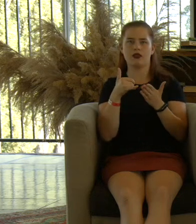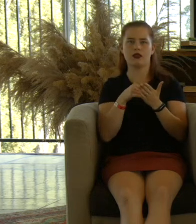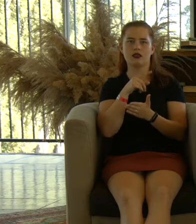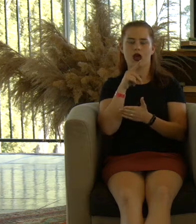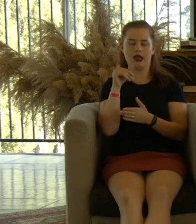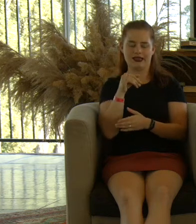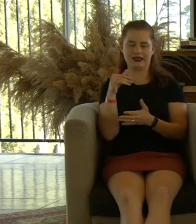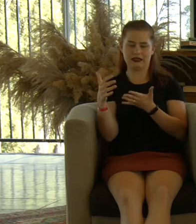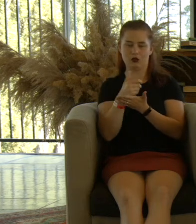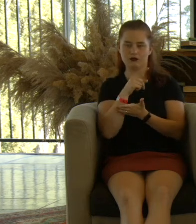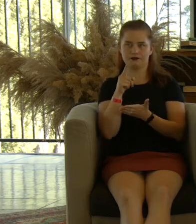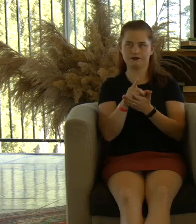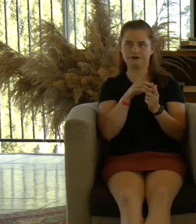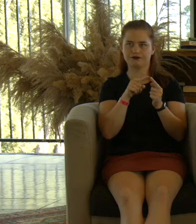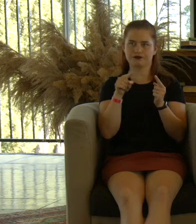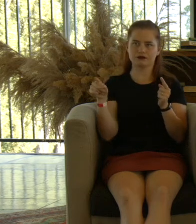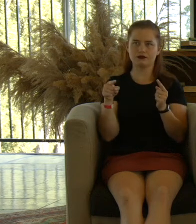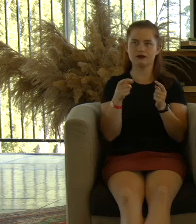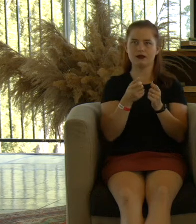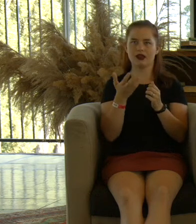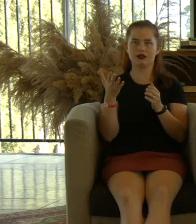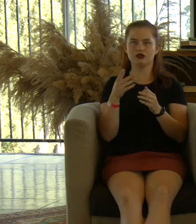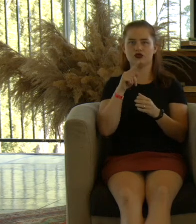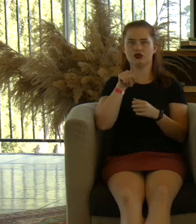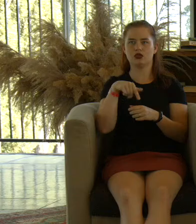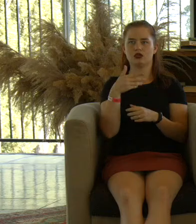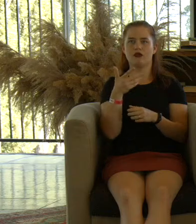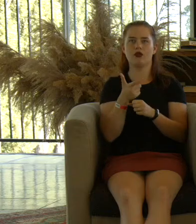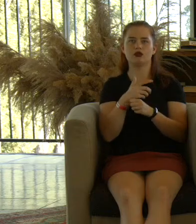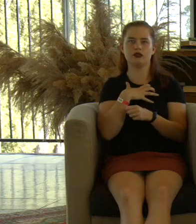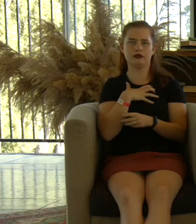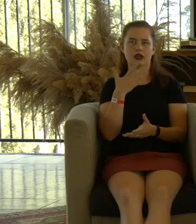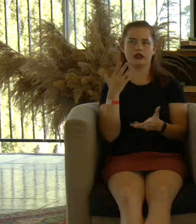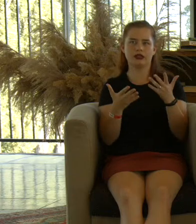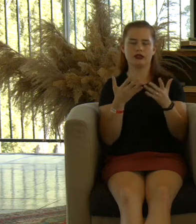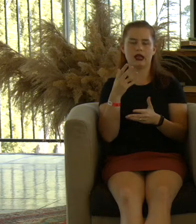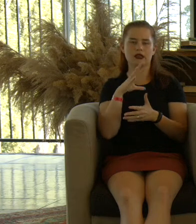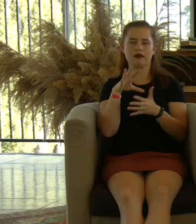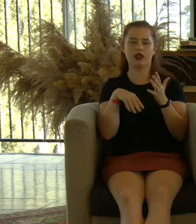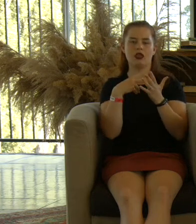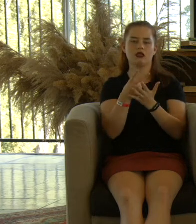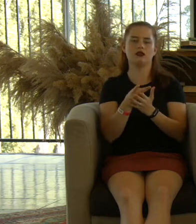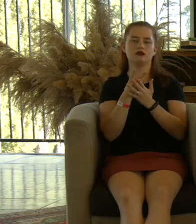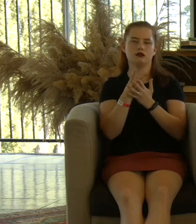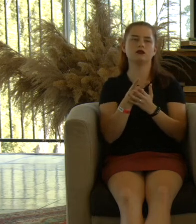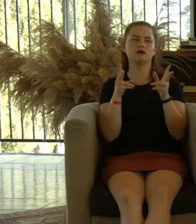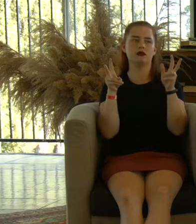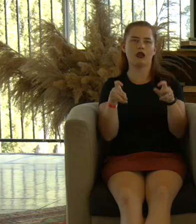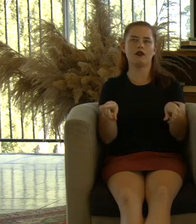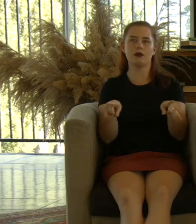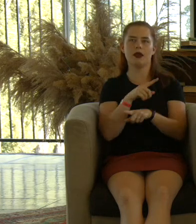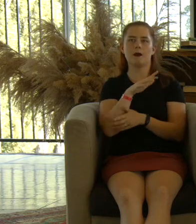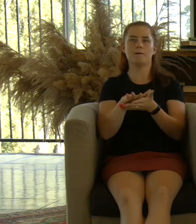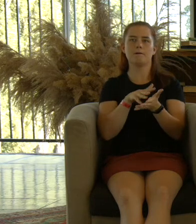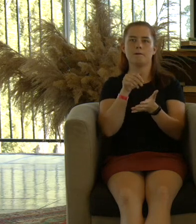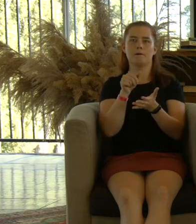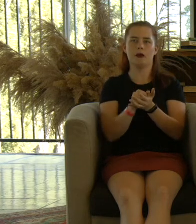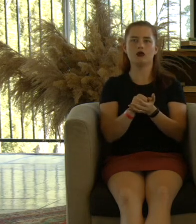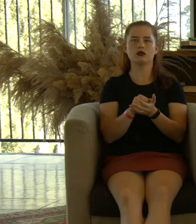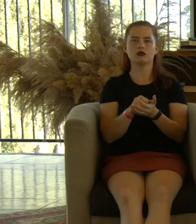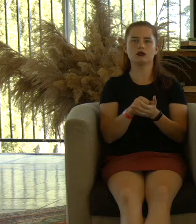часов. То есть это критически важно. Если виноград лежит, он, ну, назовем так, портится, и вино из него